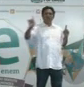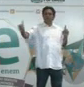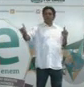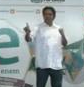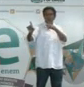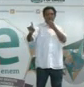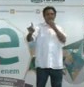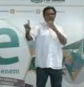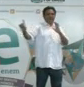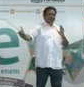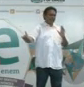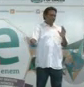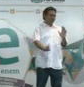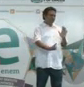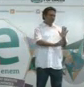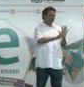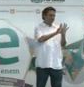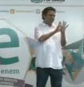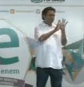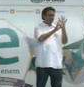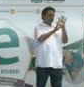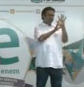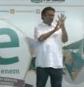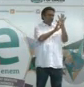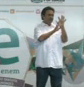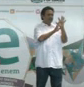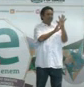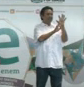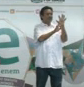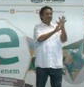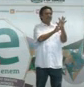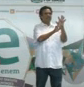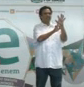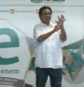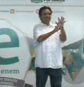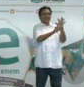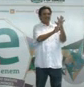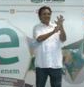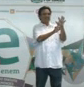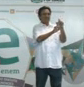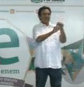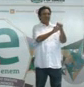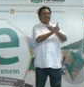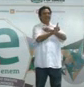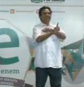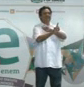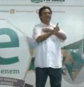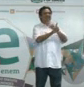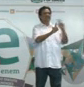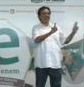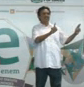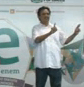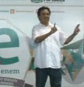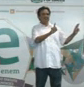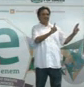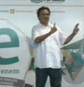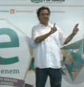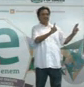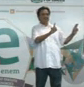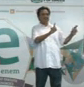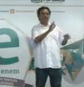presta, o que vai acontecer? Essa pessoa vai sofrer as influências do meio e passa a não prestar também. Não é